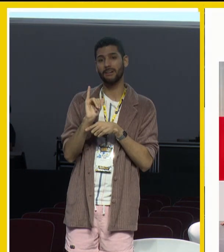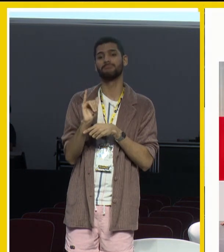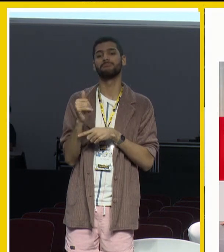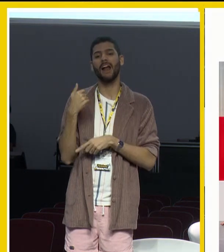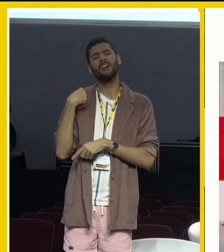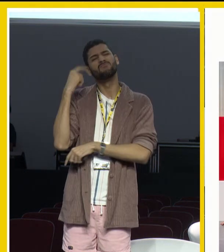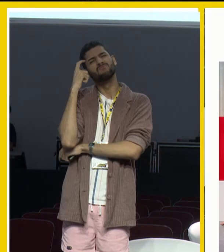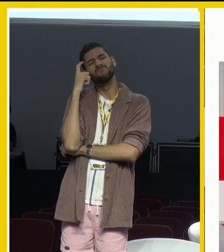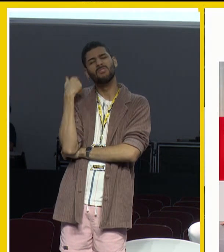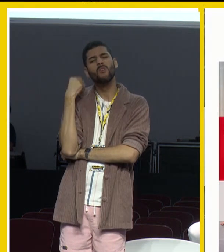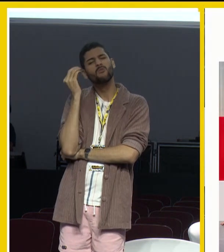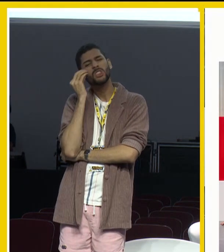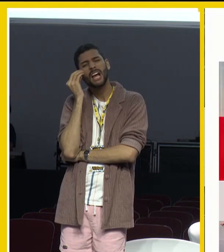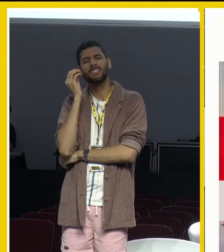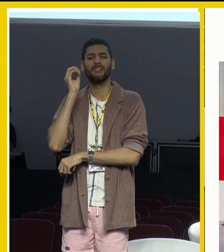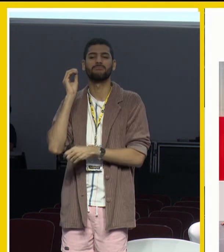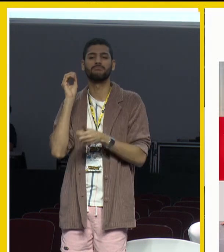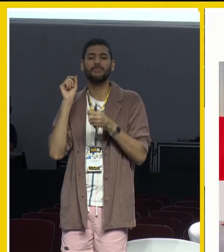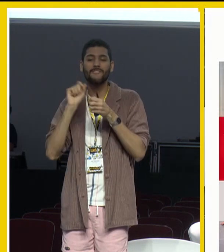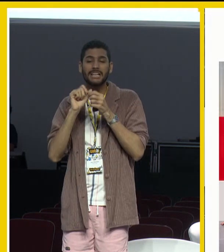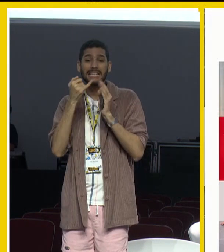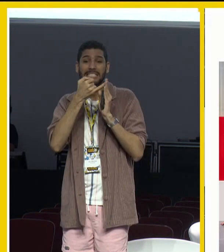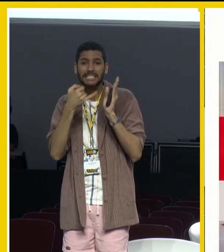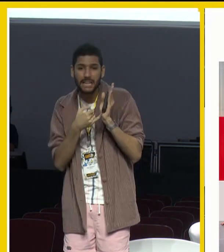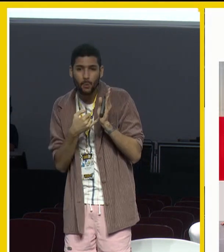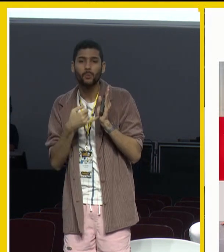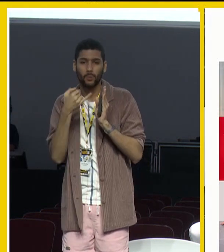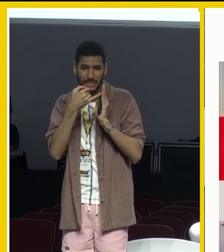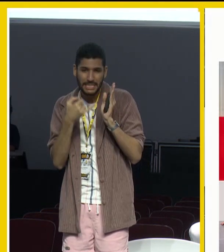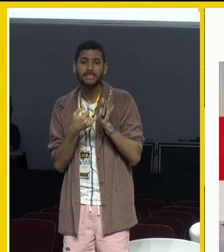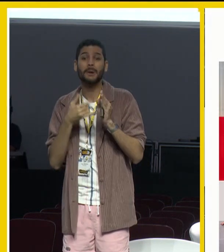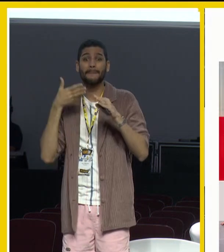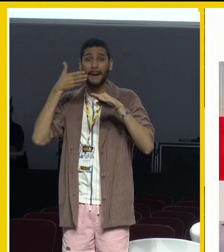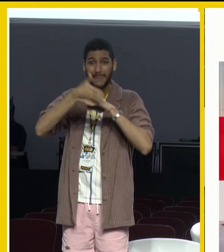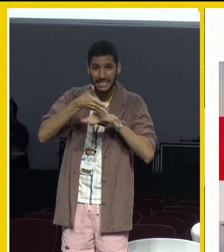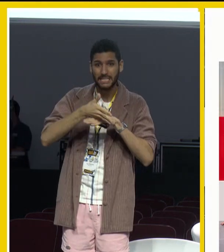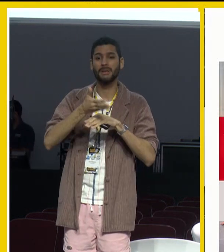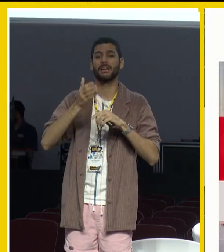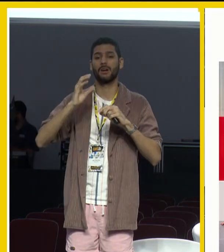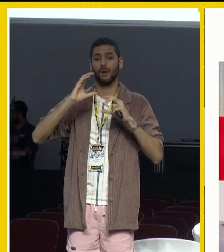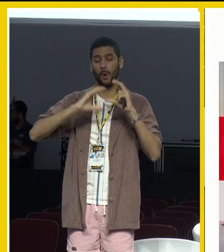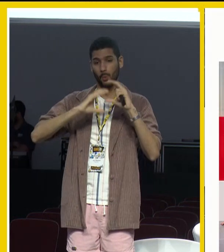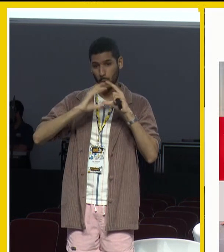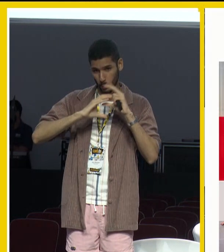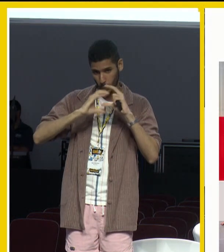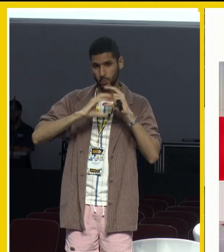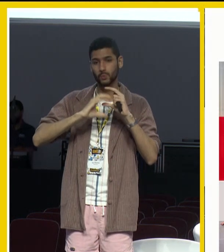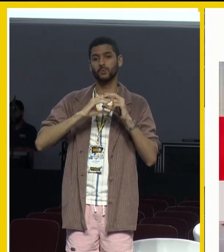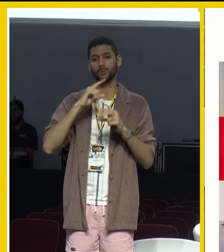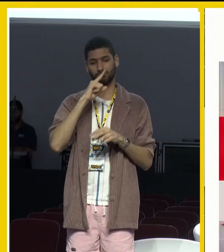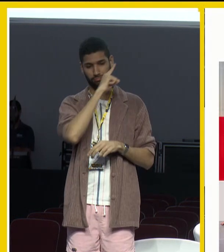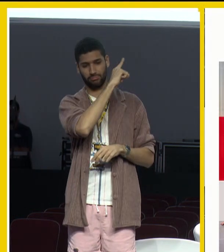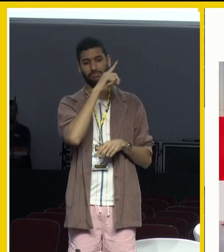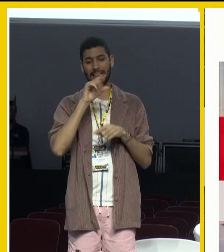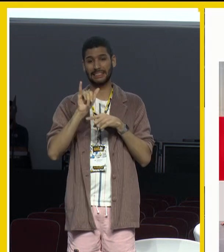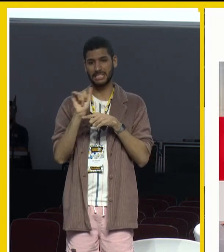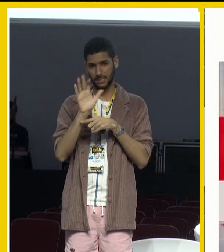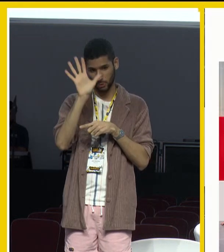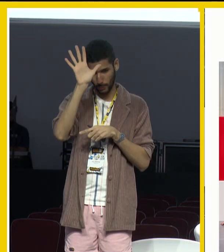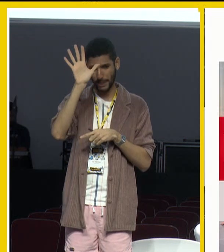porque enquanto eu estava tentando ser o youtube fazendo é o meu conteúdo eu participei de um